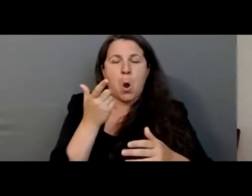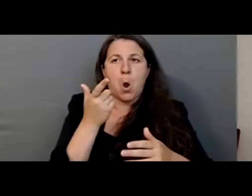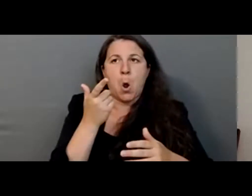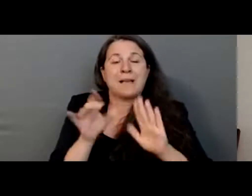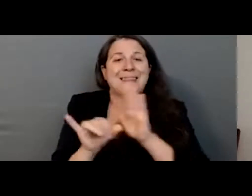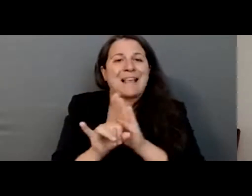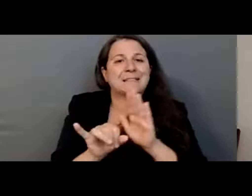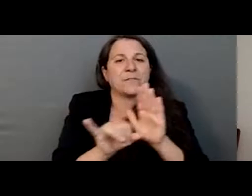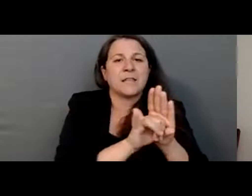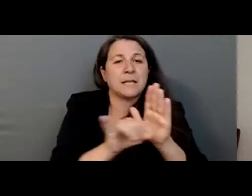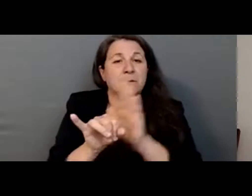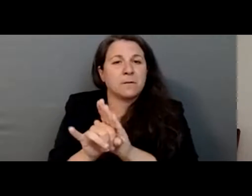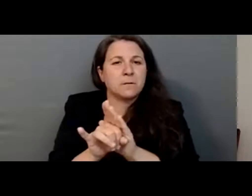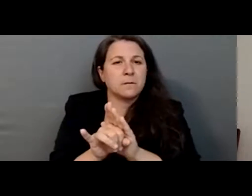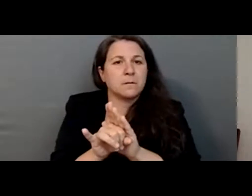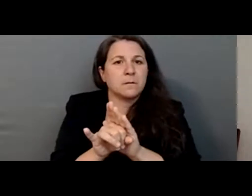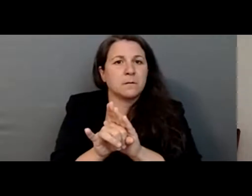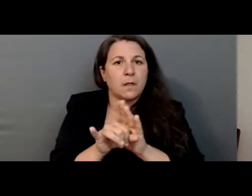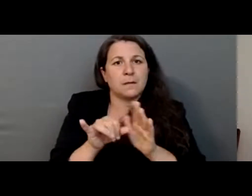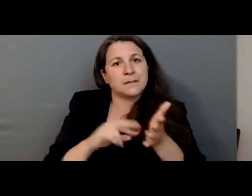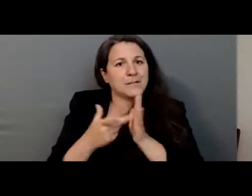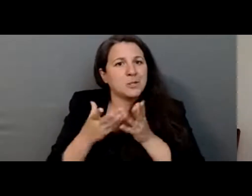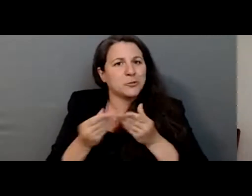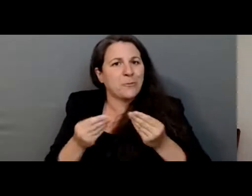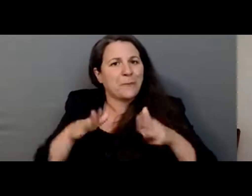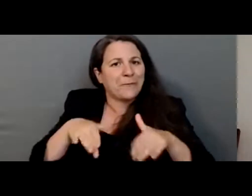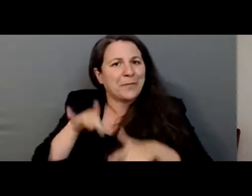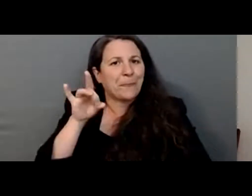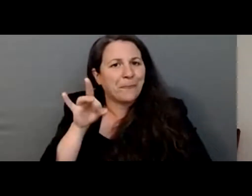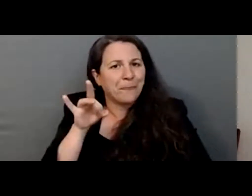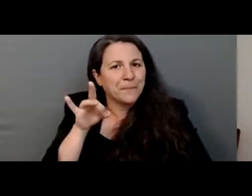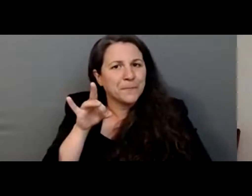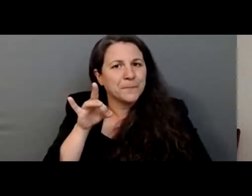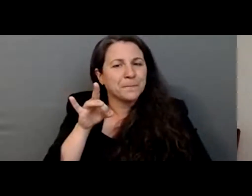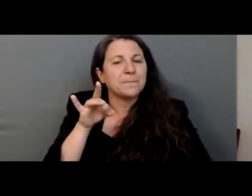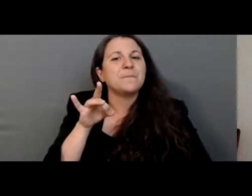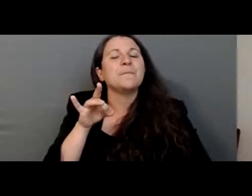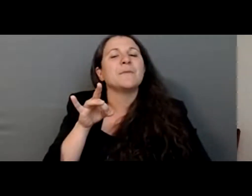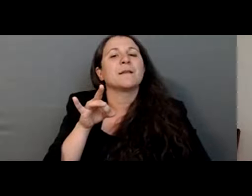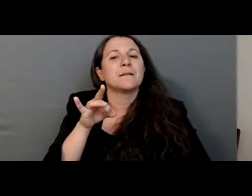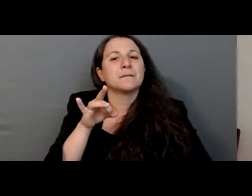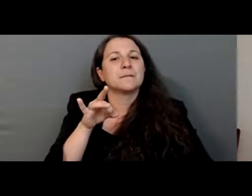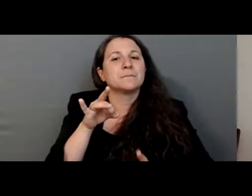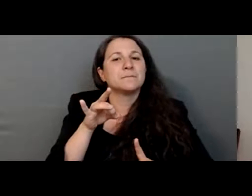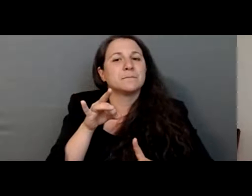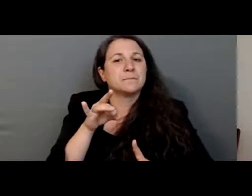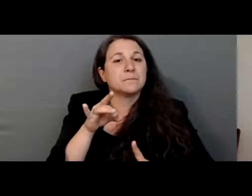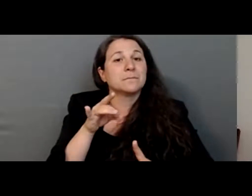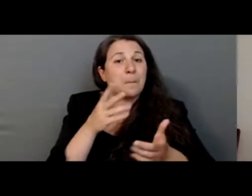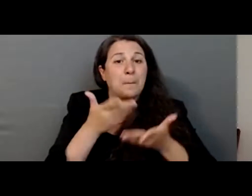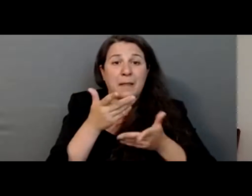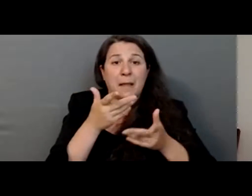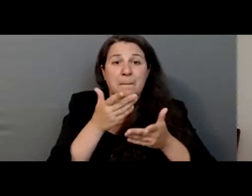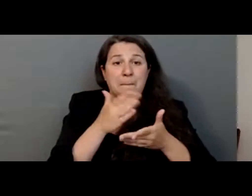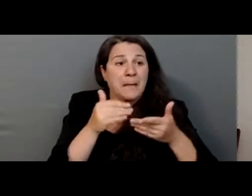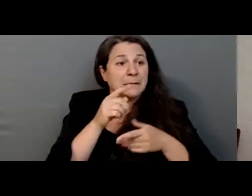beaucoup et beaucoup plus qu'on pourrait le croire, et ce n'est pas surtout parce que ces éléments ne sont pas suffisamment compris du public que nous faisons